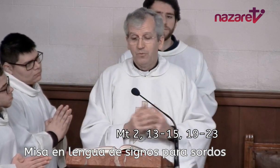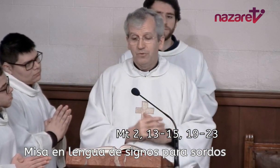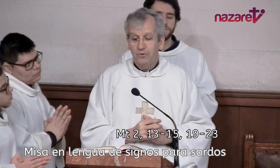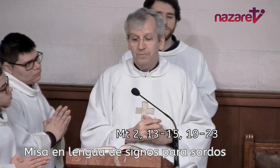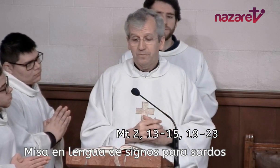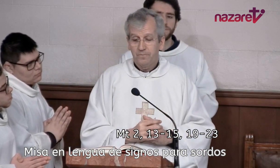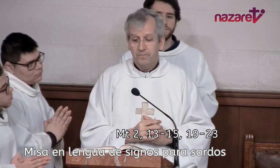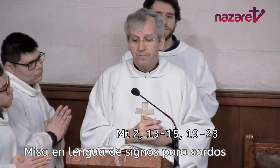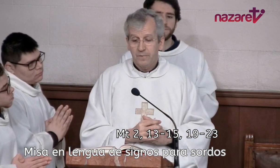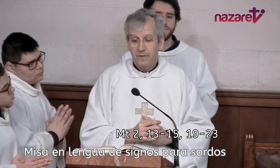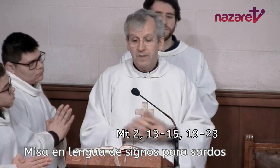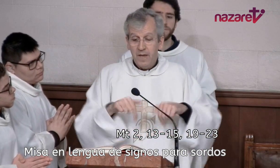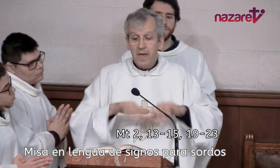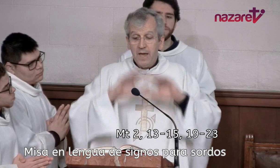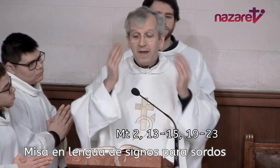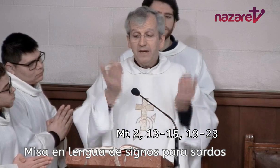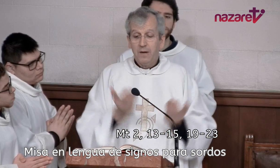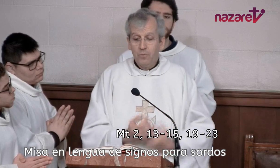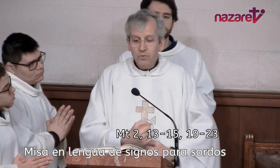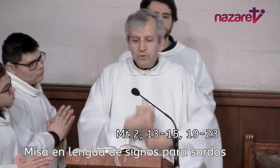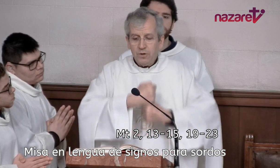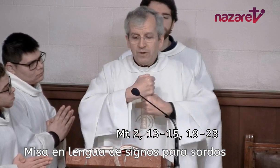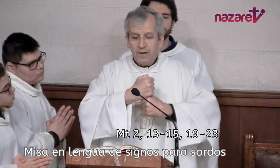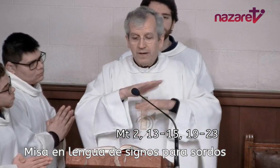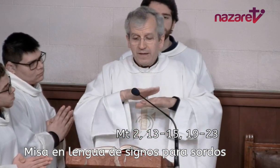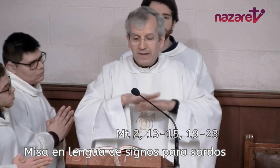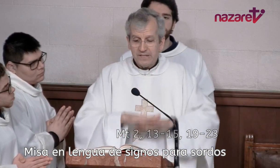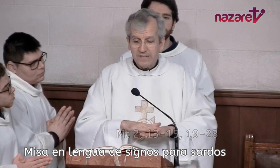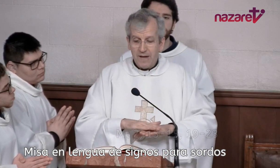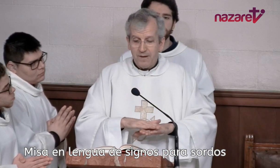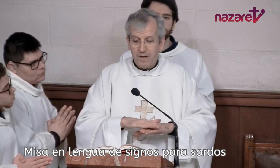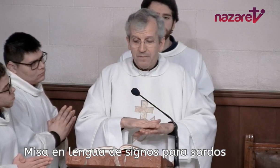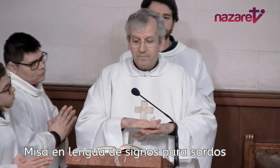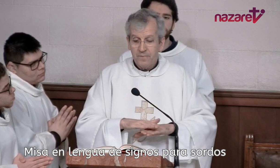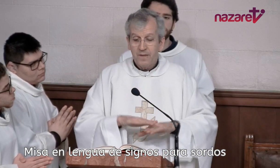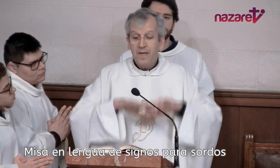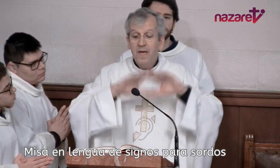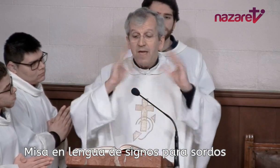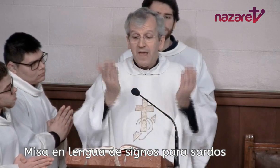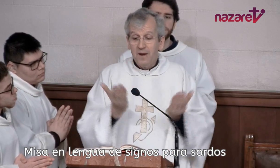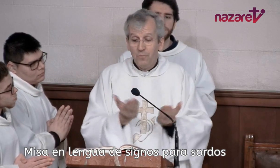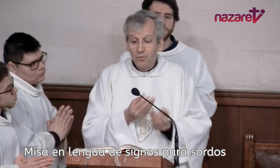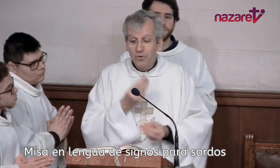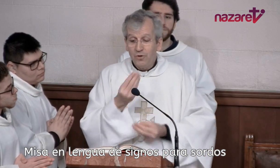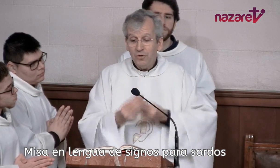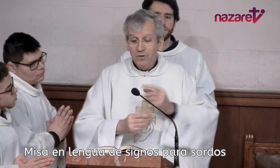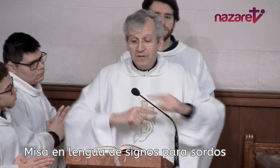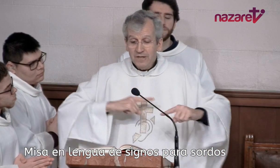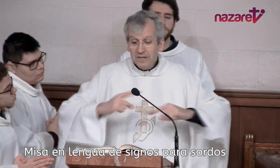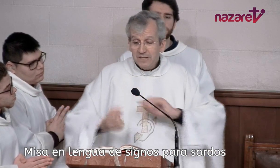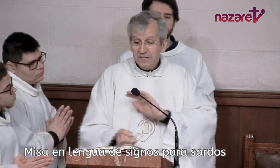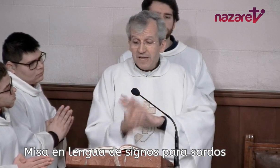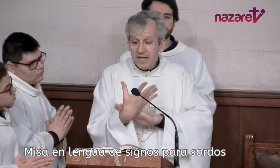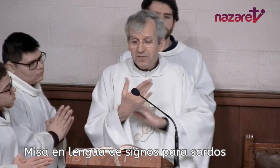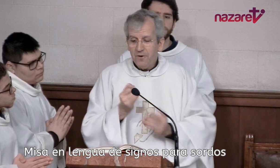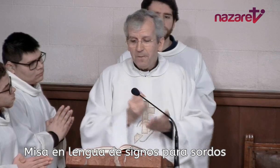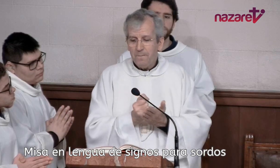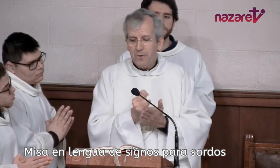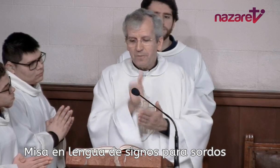mundo. En el mundo estaba. El mundo se hizo por